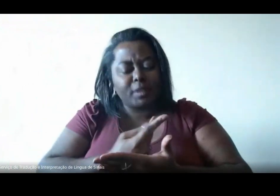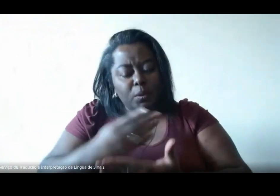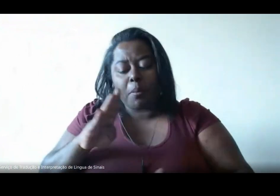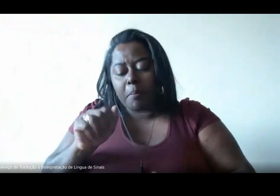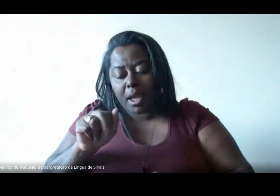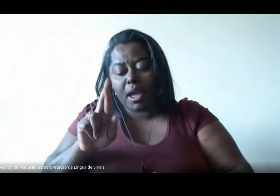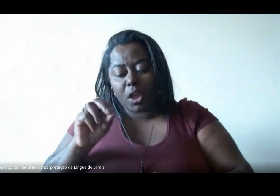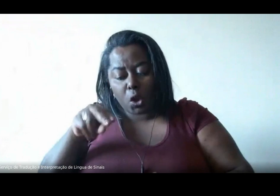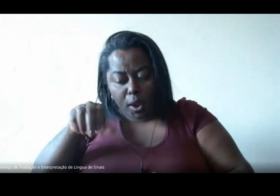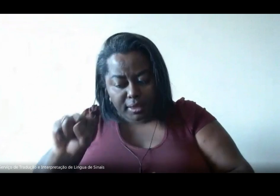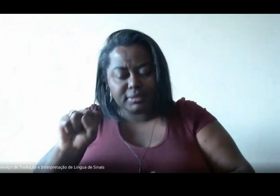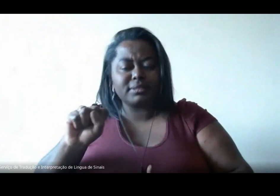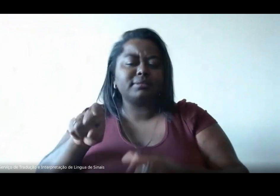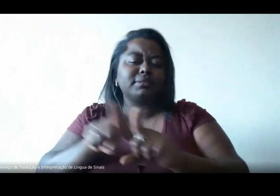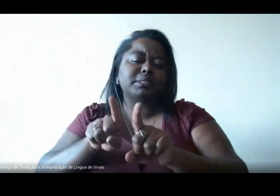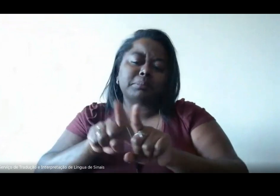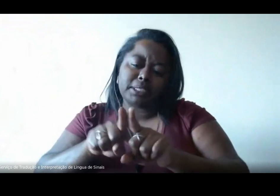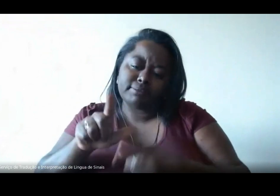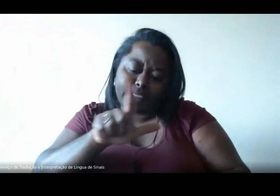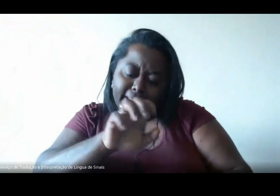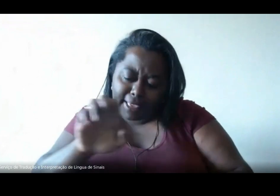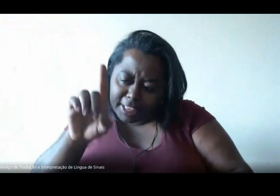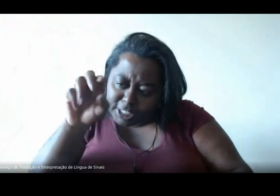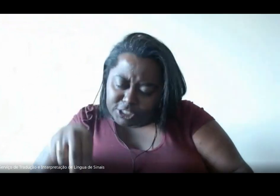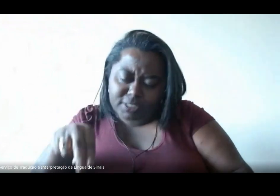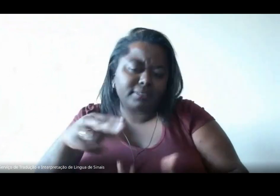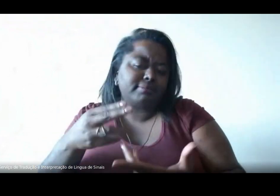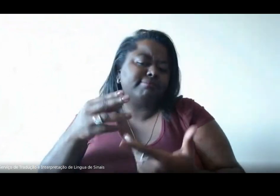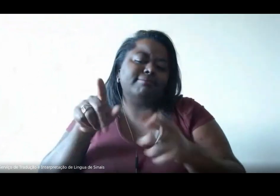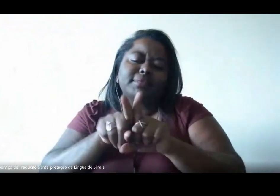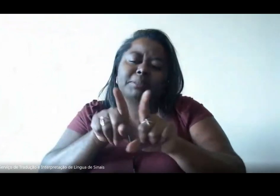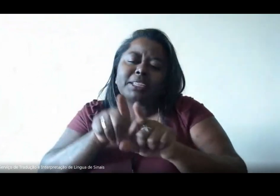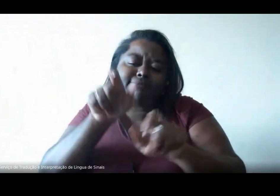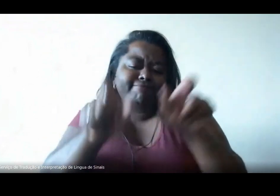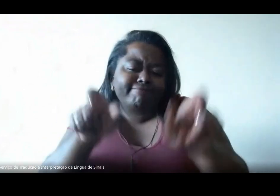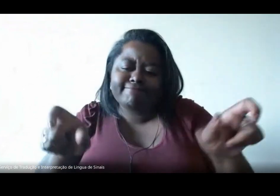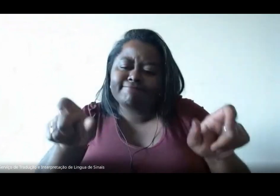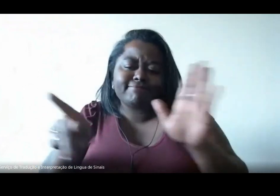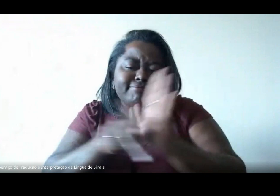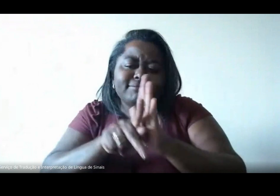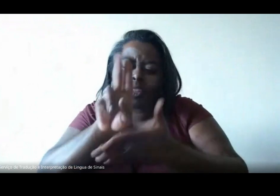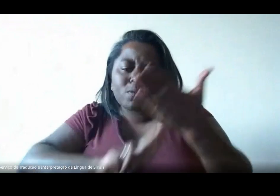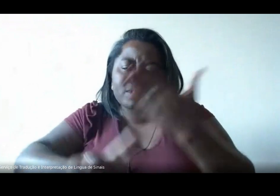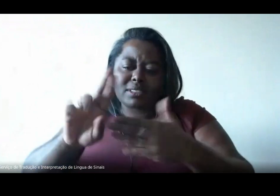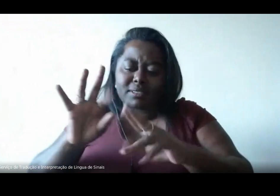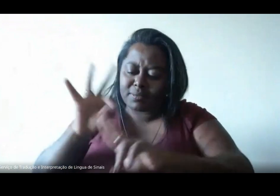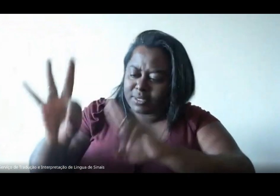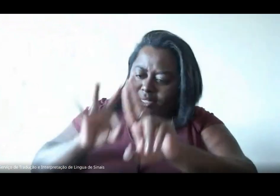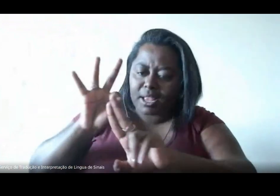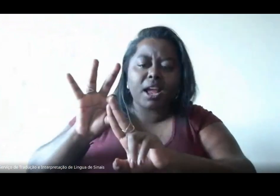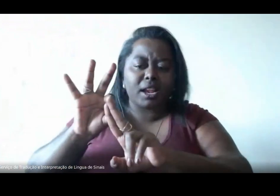colegas, membros do LEEDIM e da Universidade Federal de São Carlos, são seres humanos que pensam